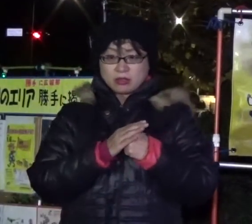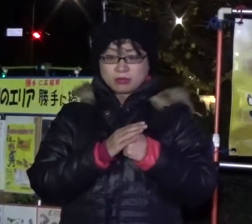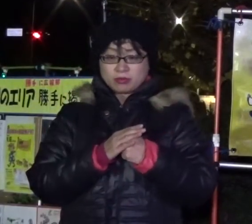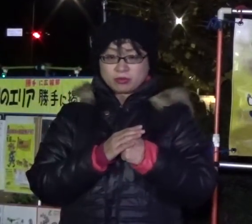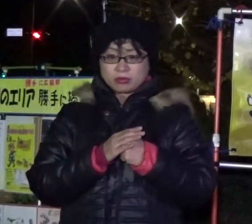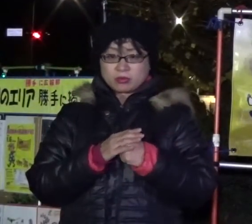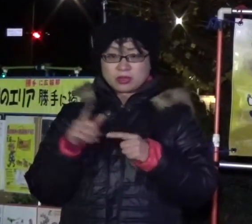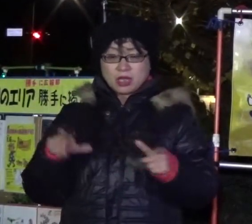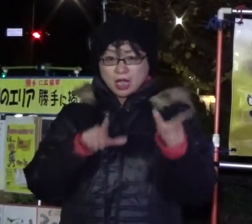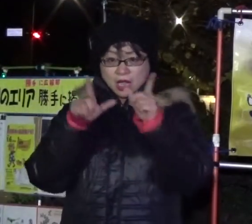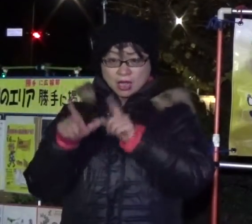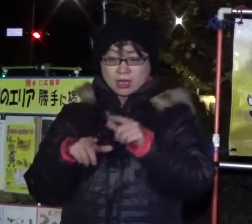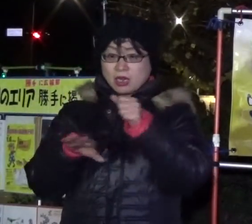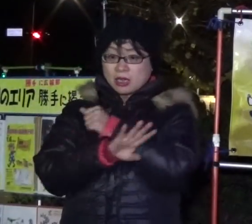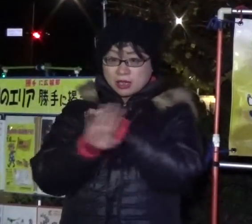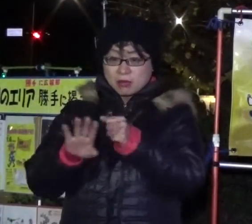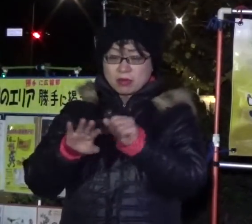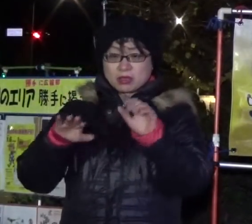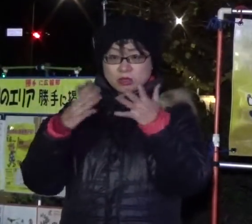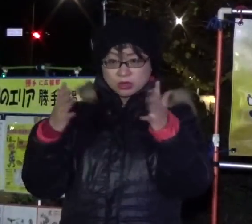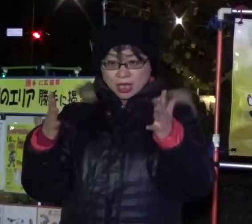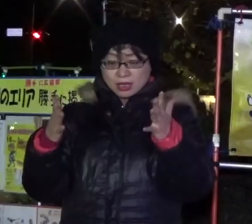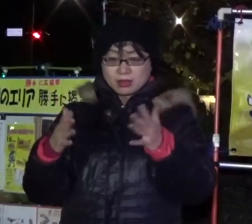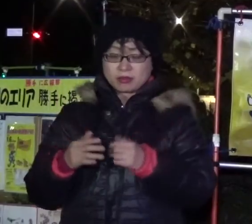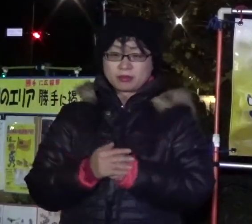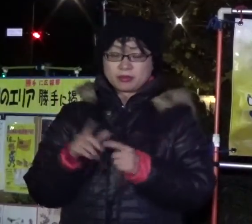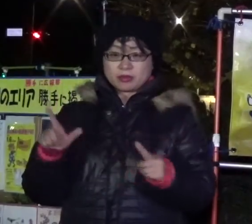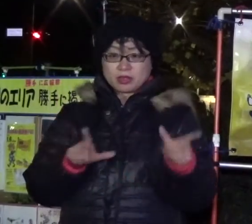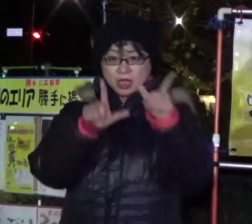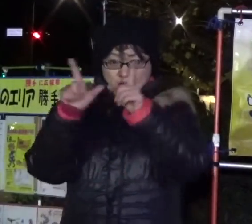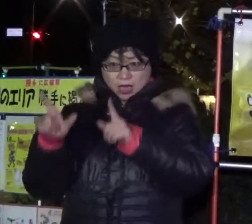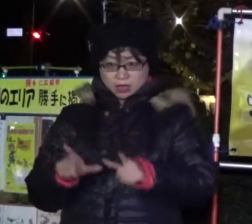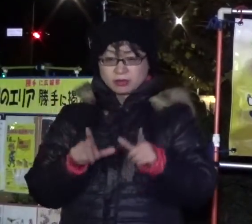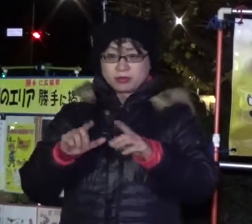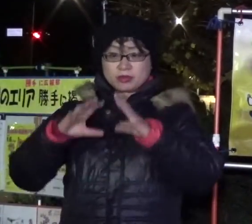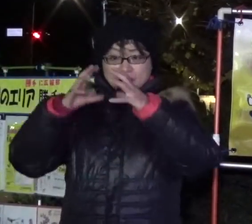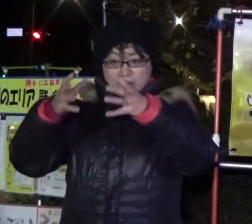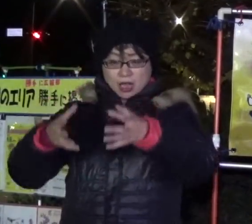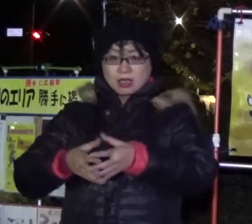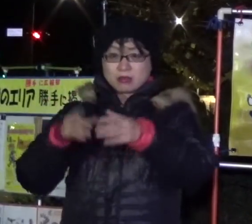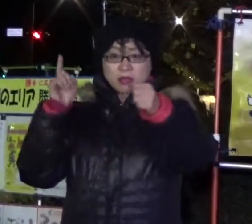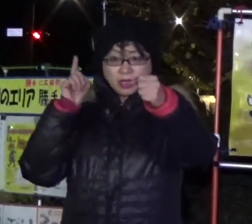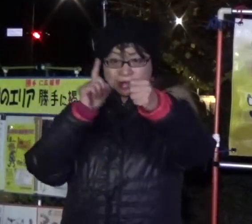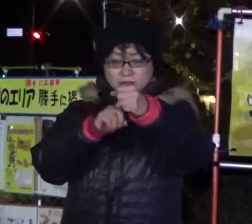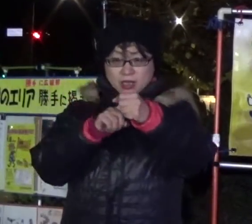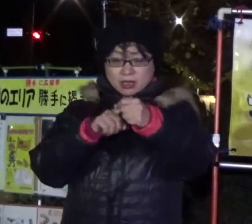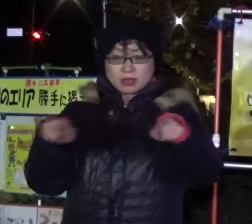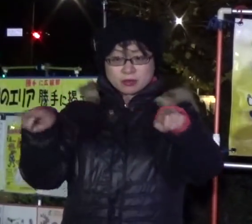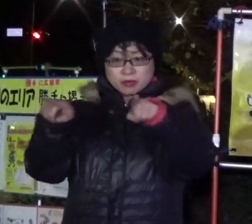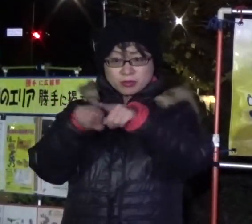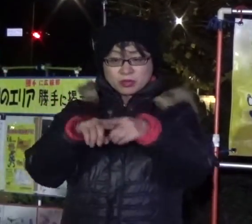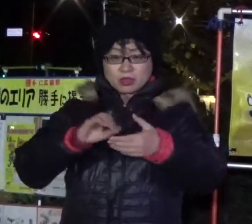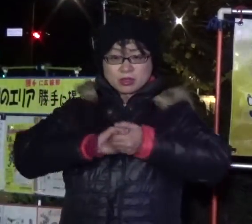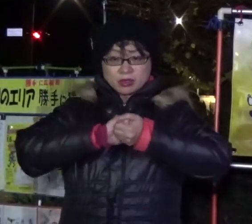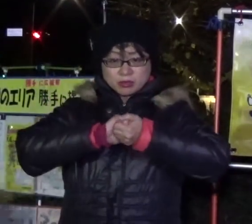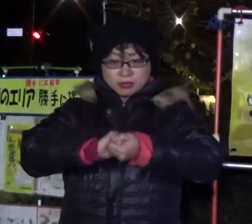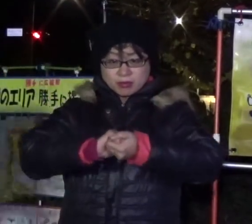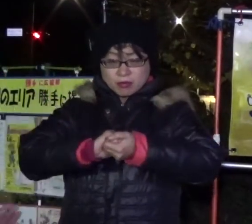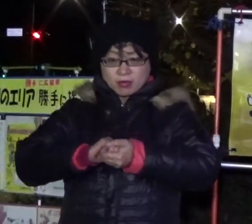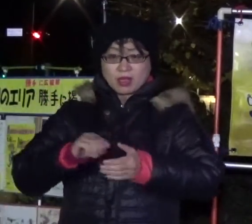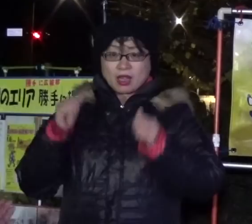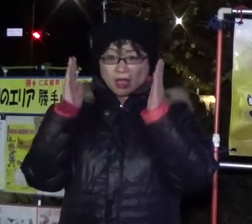なんて何も一つもない、そういう危険なものは一つもない、そういう世界を目指して 手つないで頑張り抜こうじゃありません